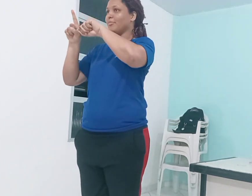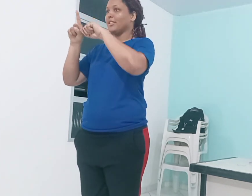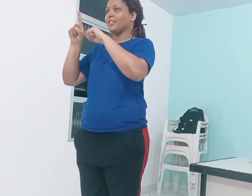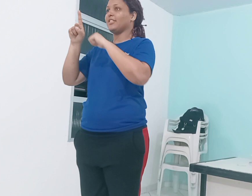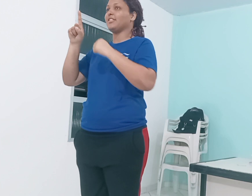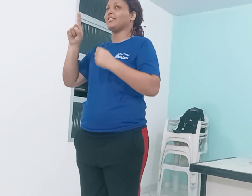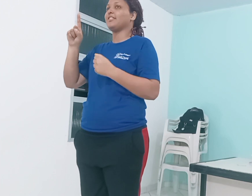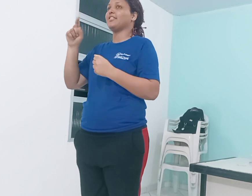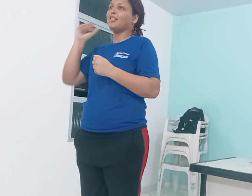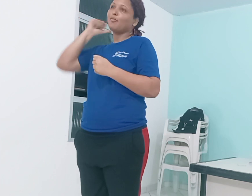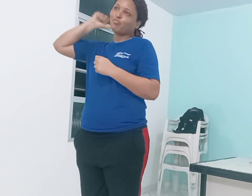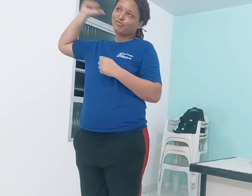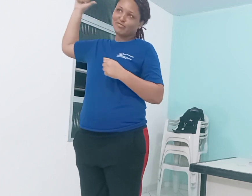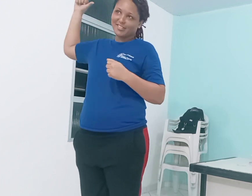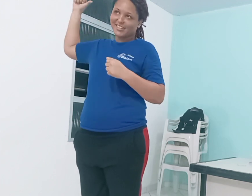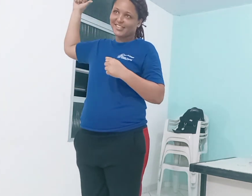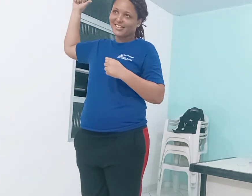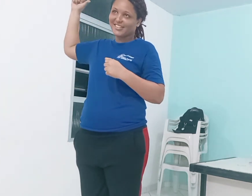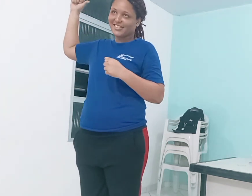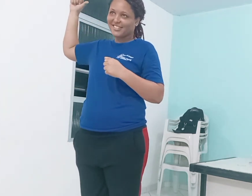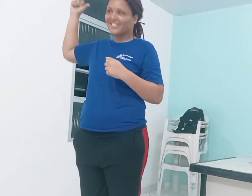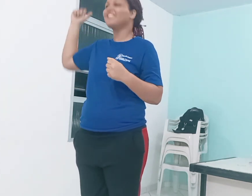Mês de abril.